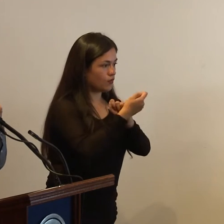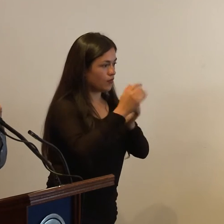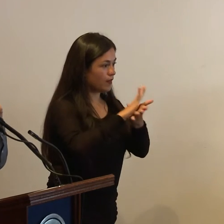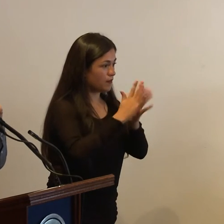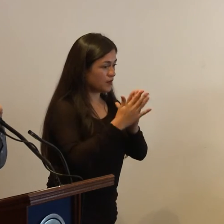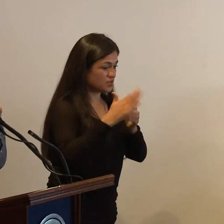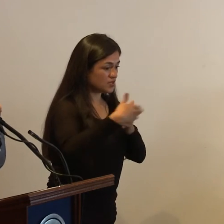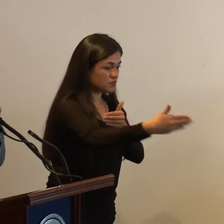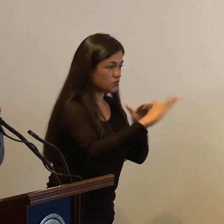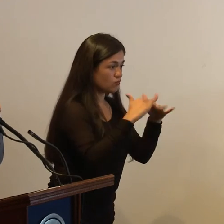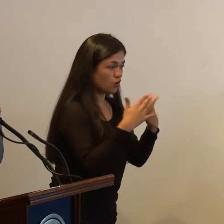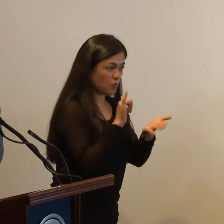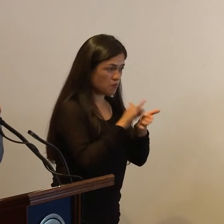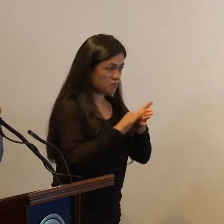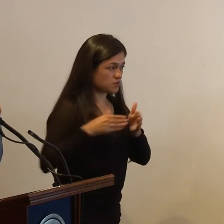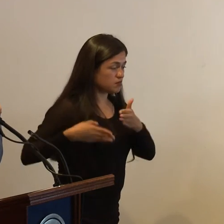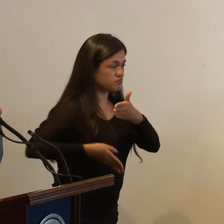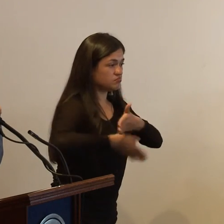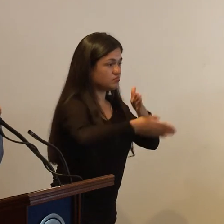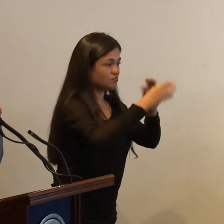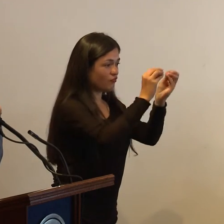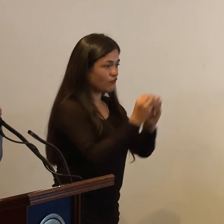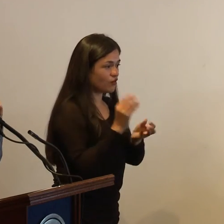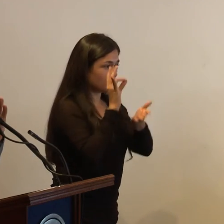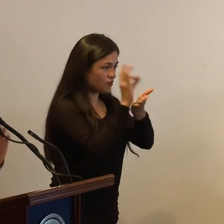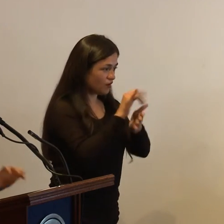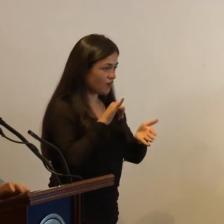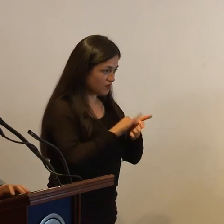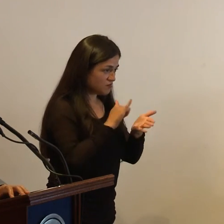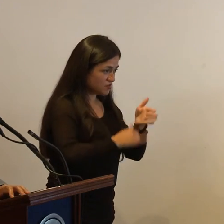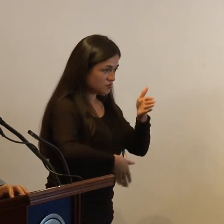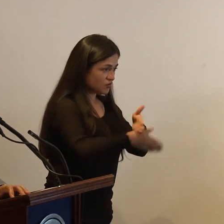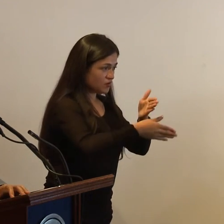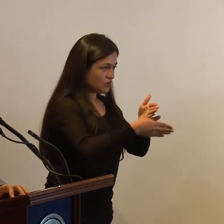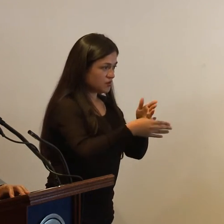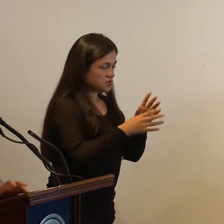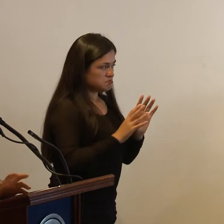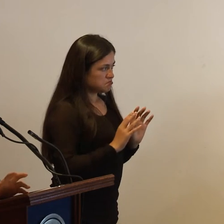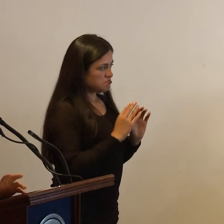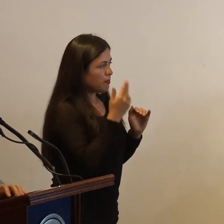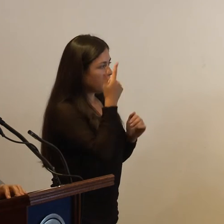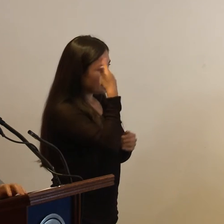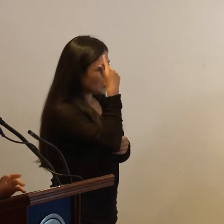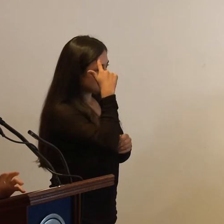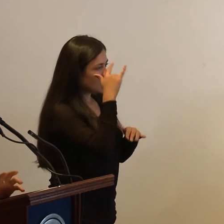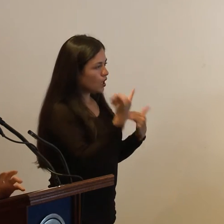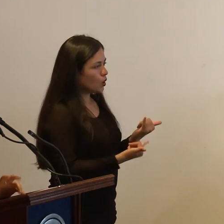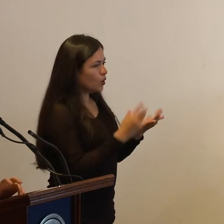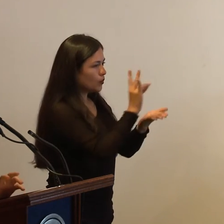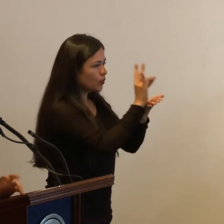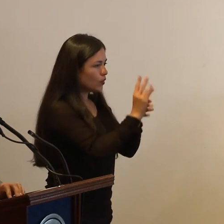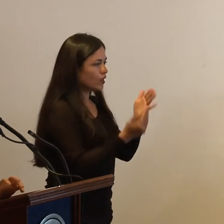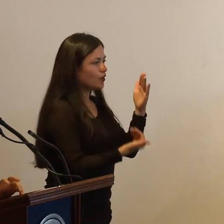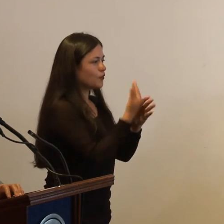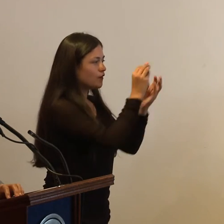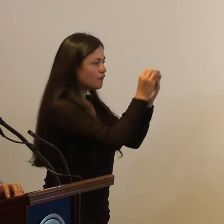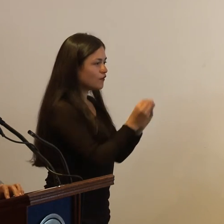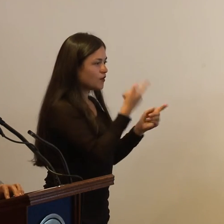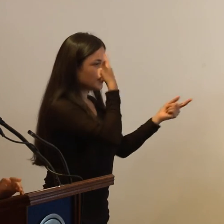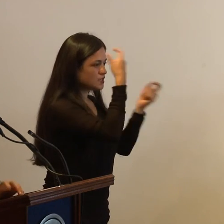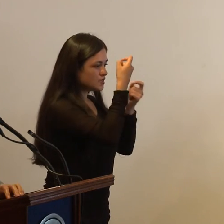ayudar realmente a construir el proceso de paz? Y ese es otro reto que